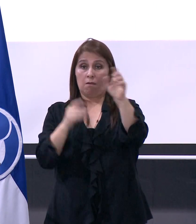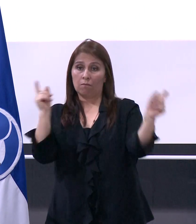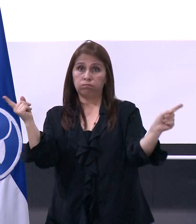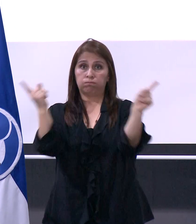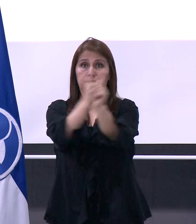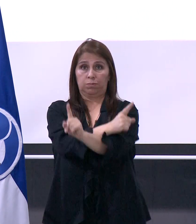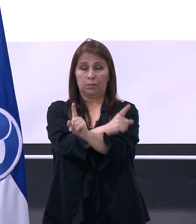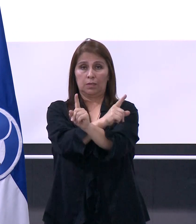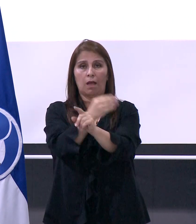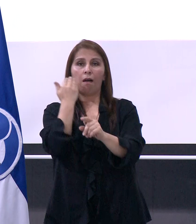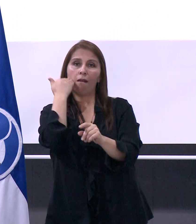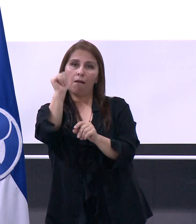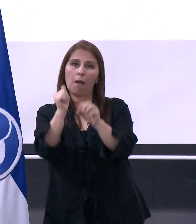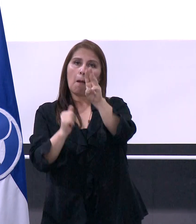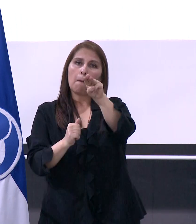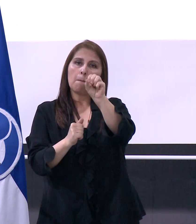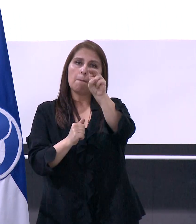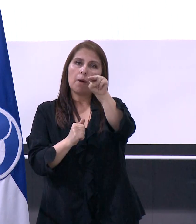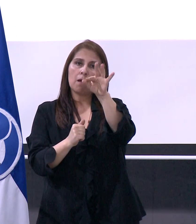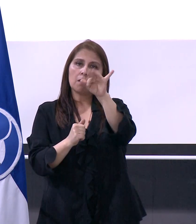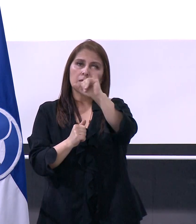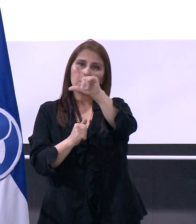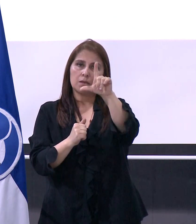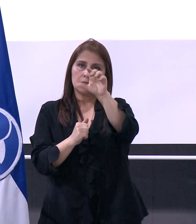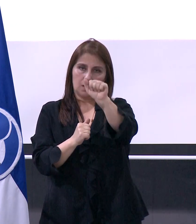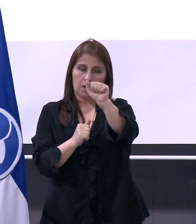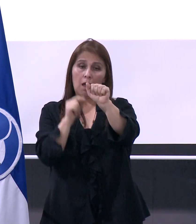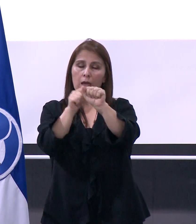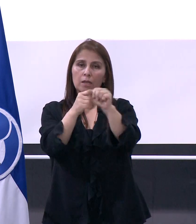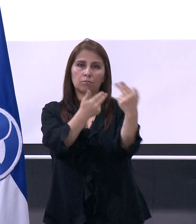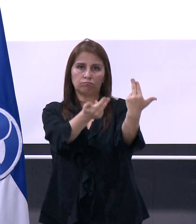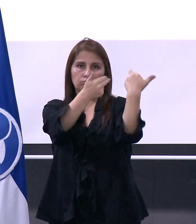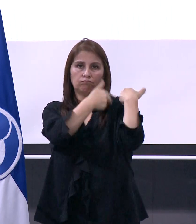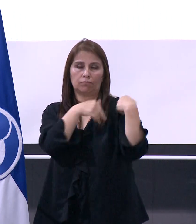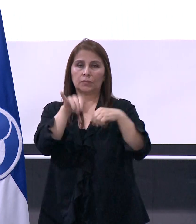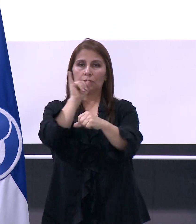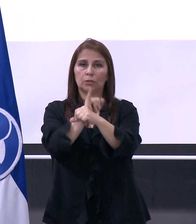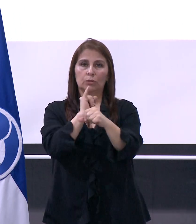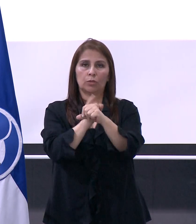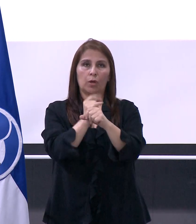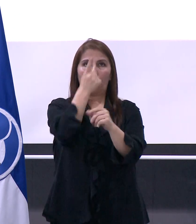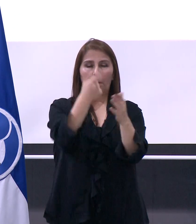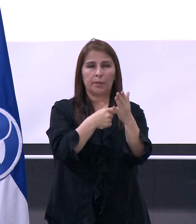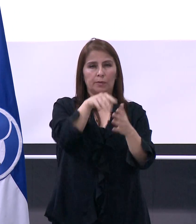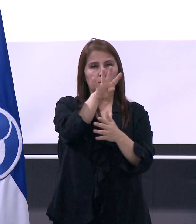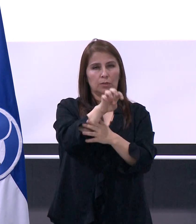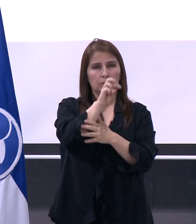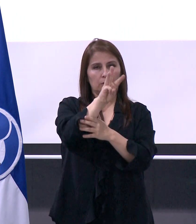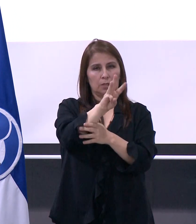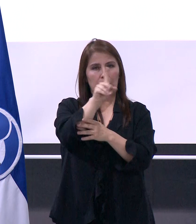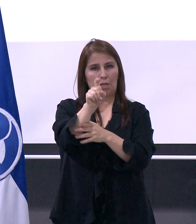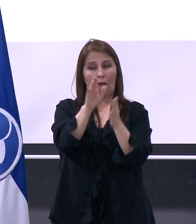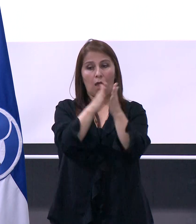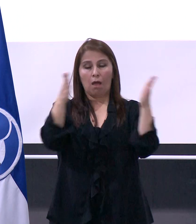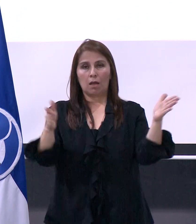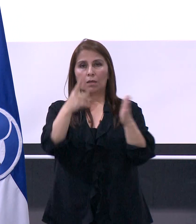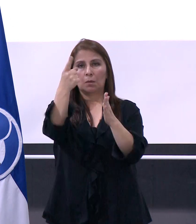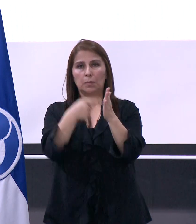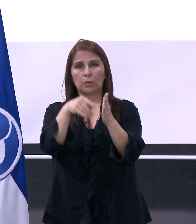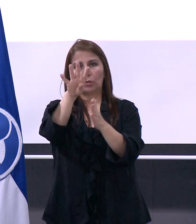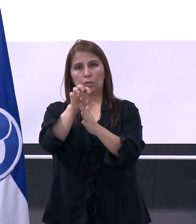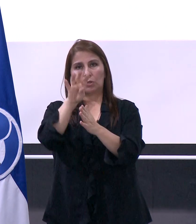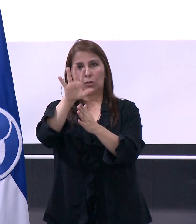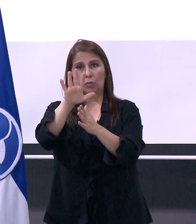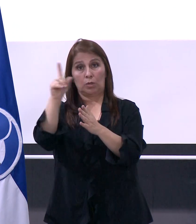quien estuvo a cargo del colegio del instituto perdón entre el 36 y el 51 pero los gobiernos liberales del